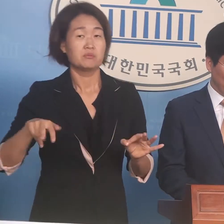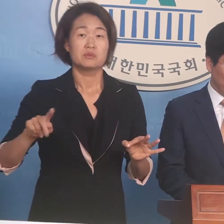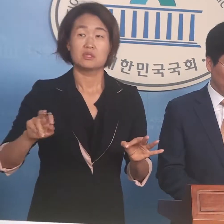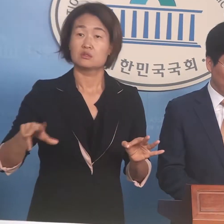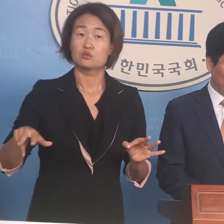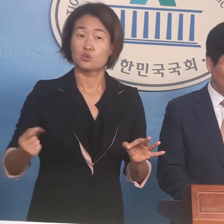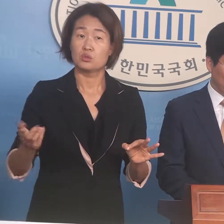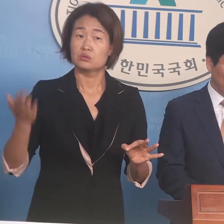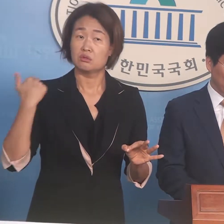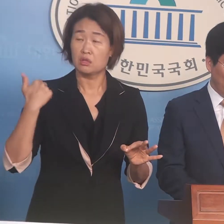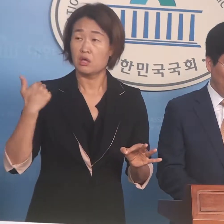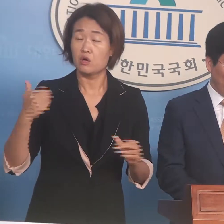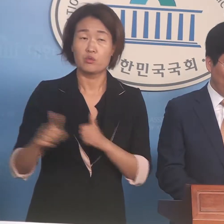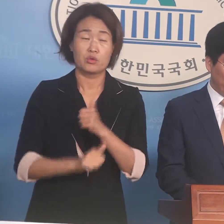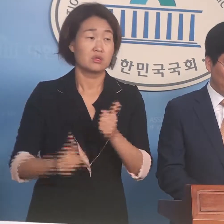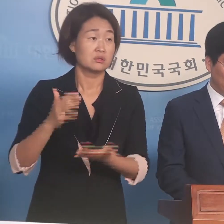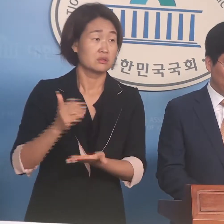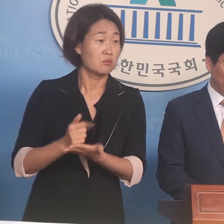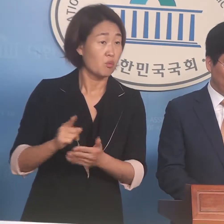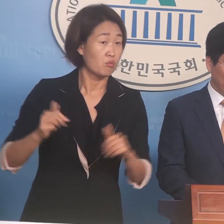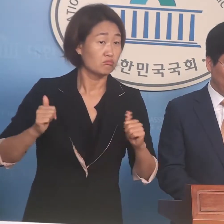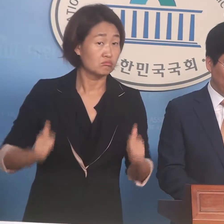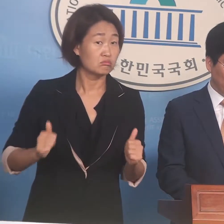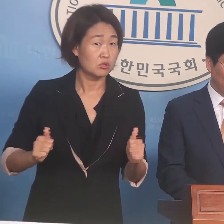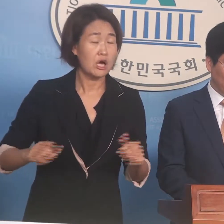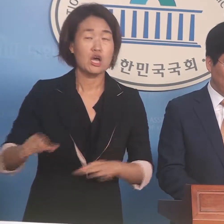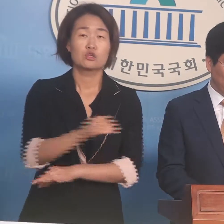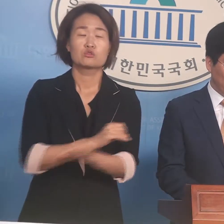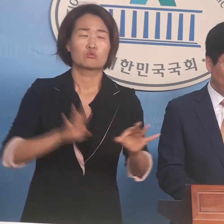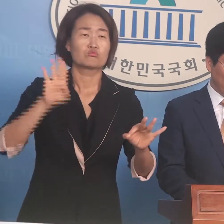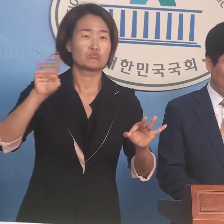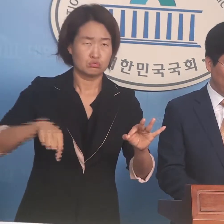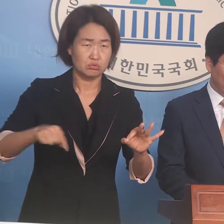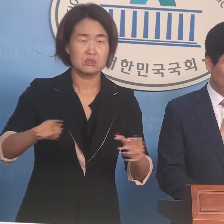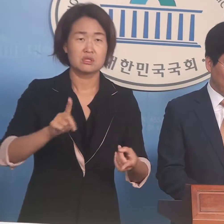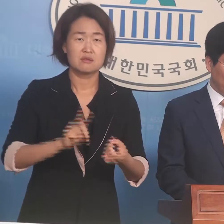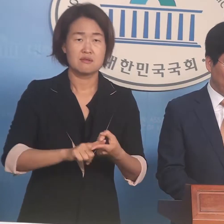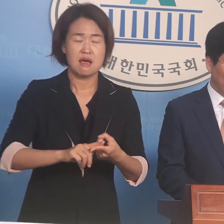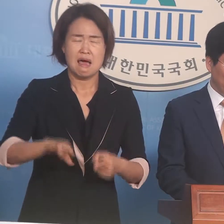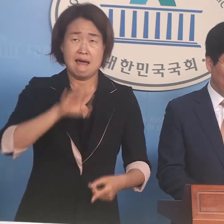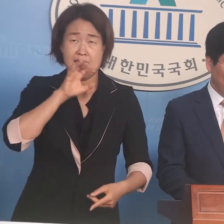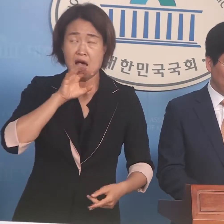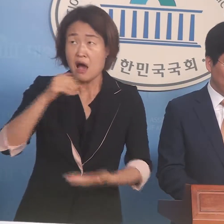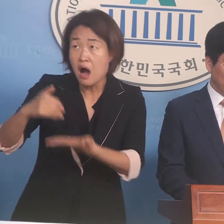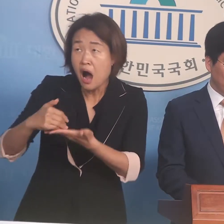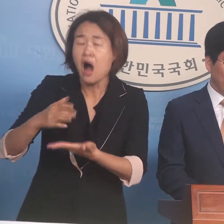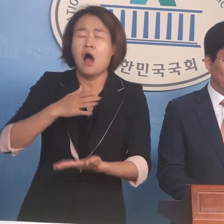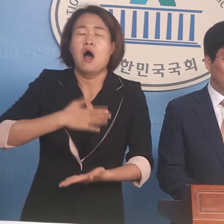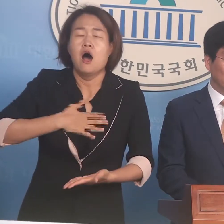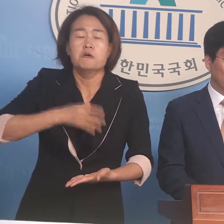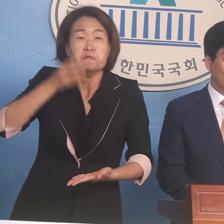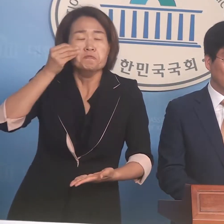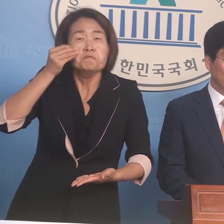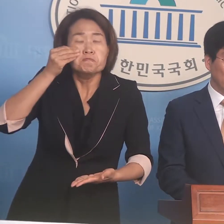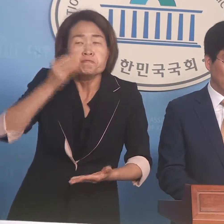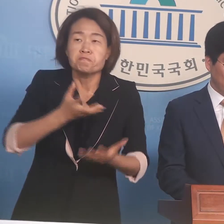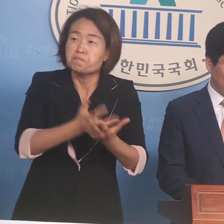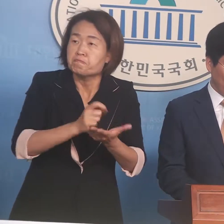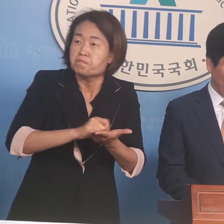전임 공정거래위원장도 법원 행정부로부터 이에 관련한 항의를 받았고 성실히 모든